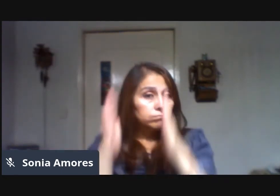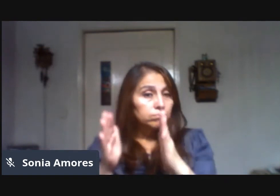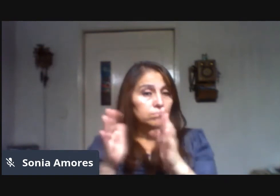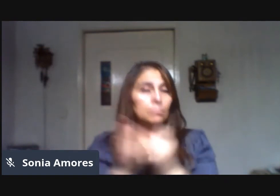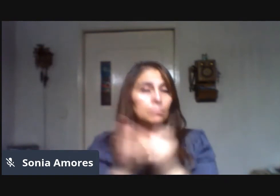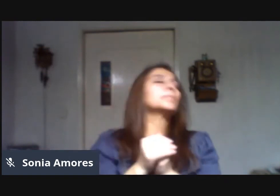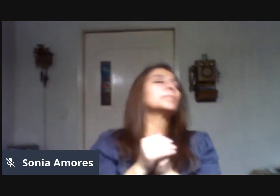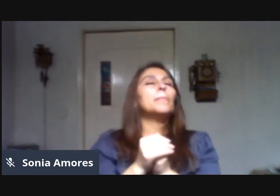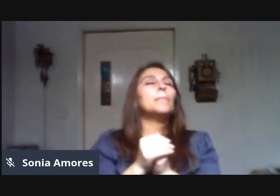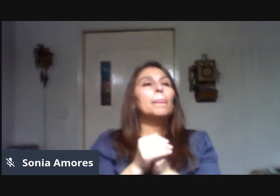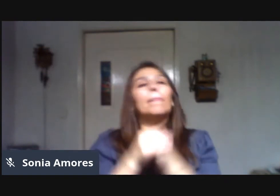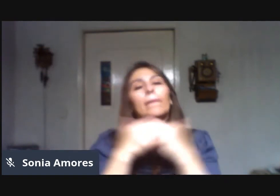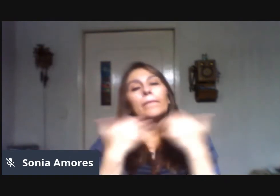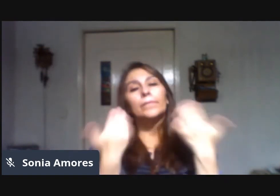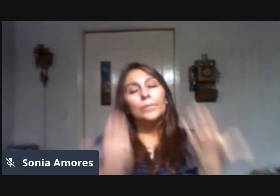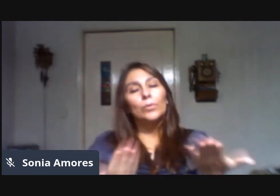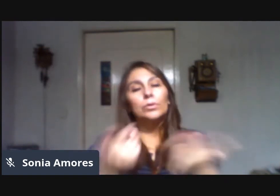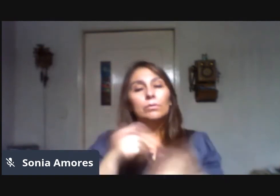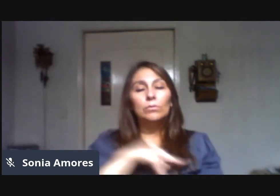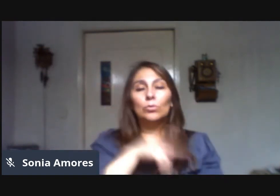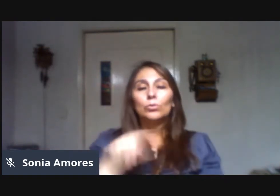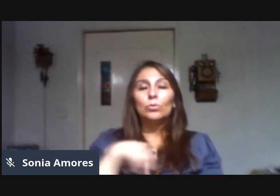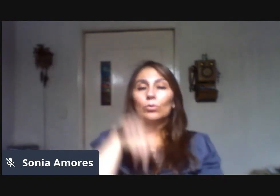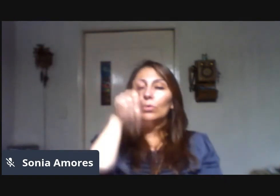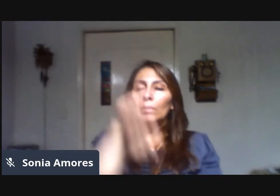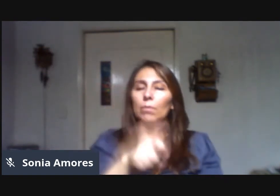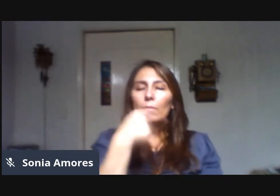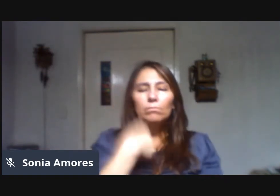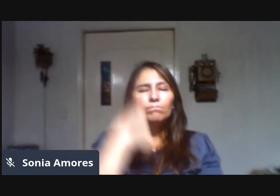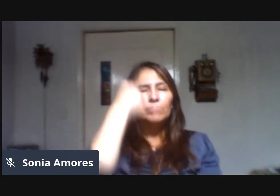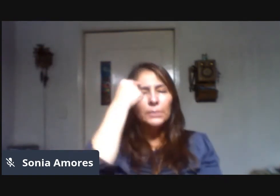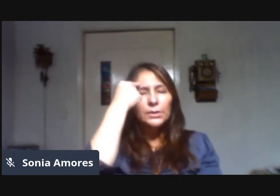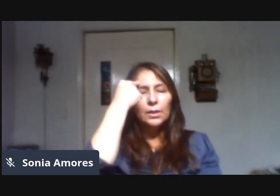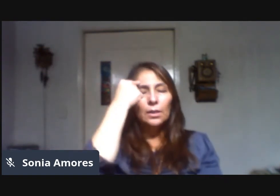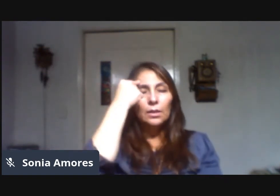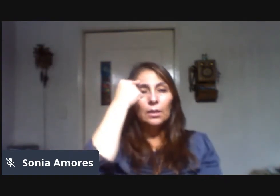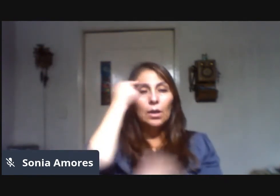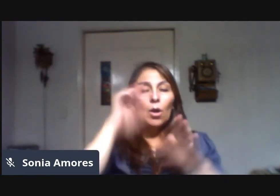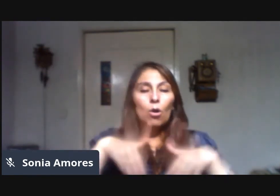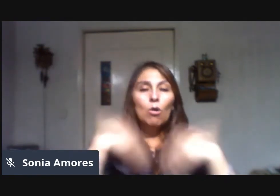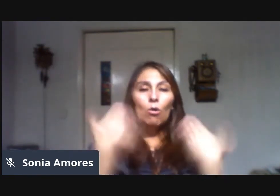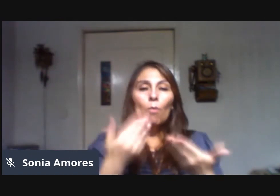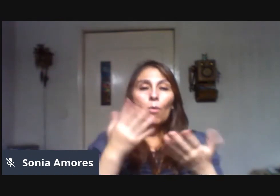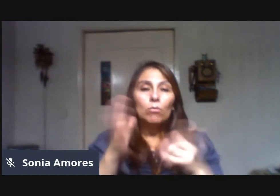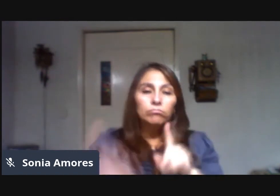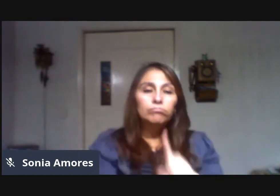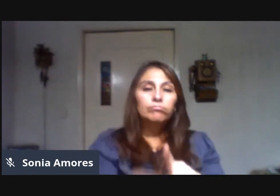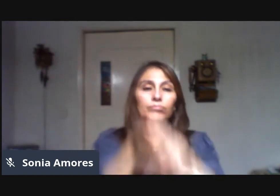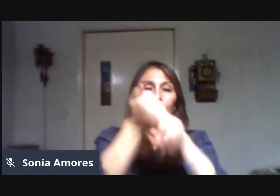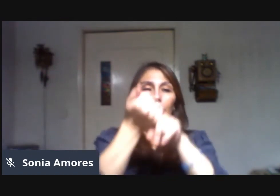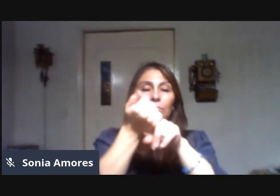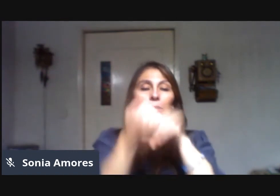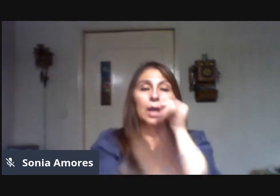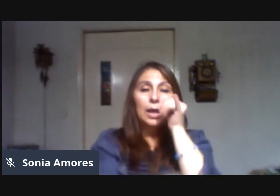creo que tenemos que pensarnos cómo rescatamos la economía